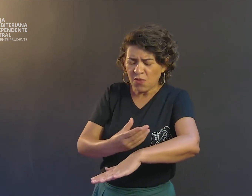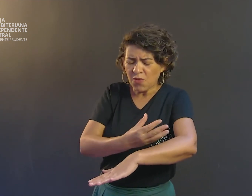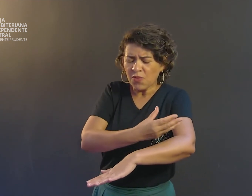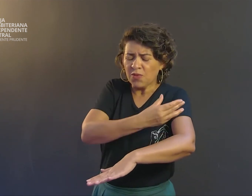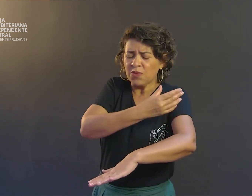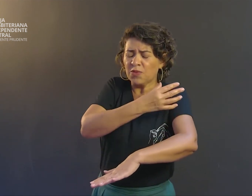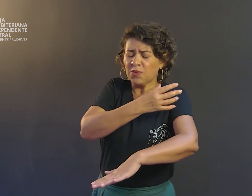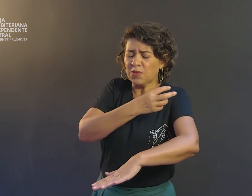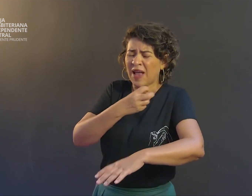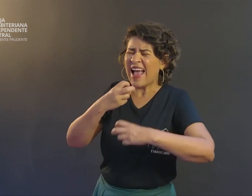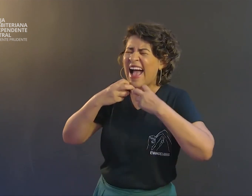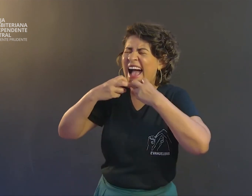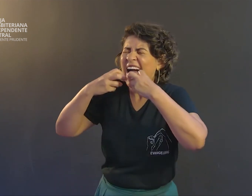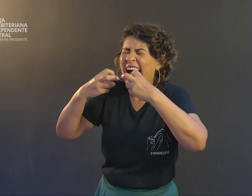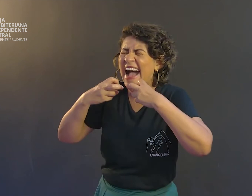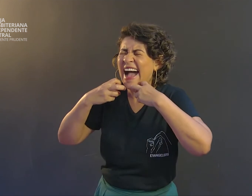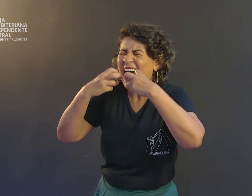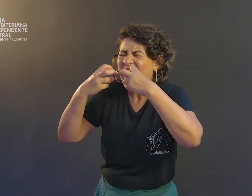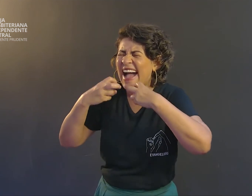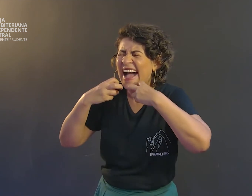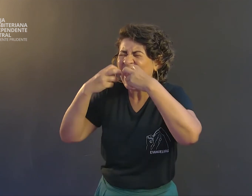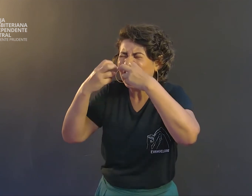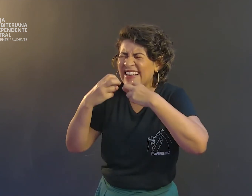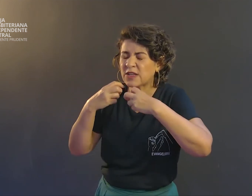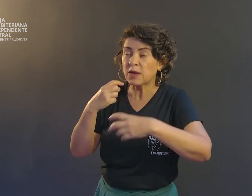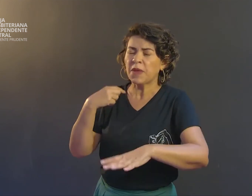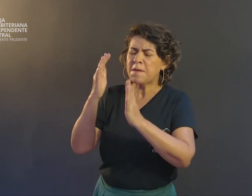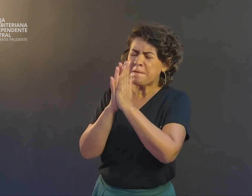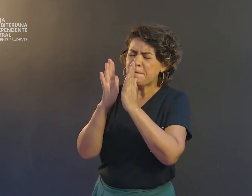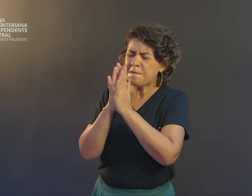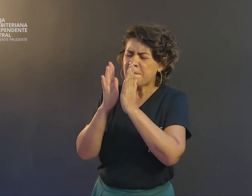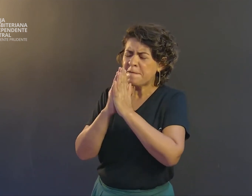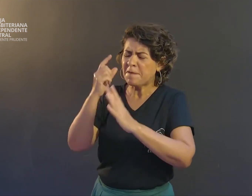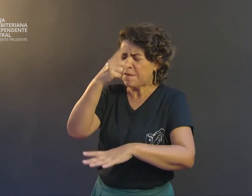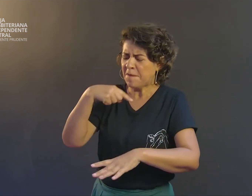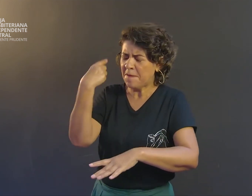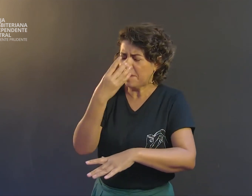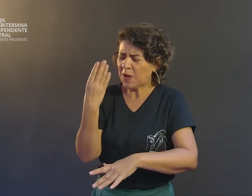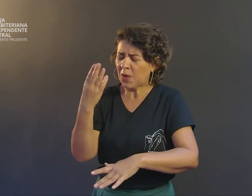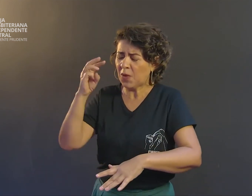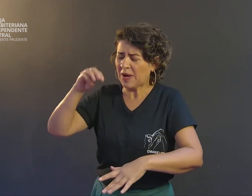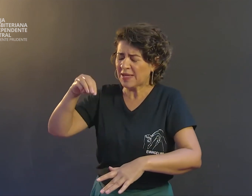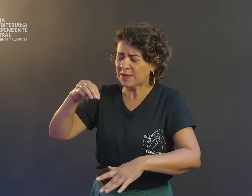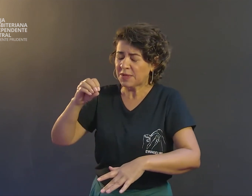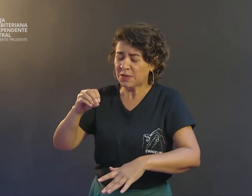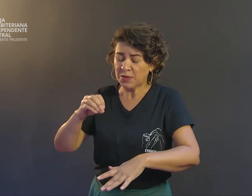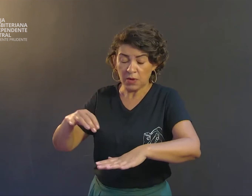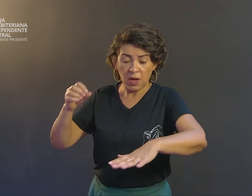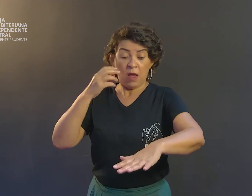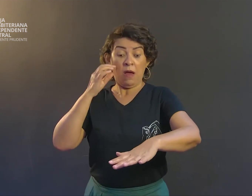gritar. Abri os meus olhos e vi a mão dela perfeitamente curada, enquanto ela